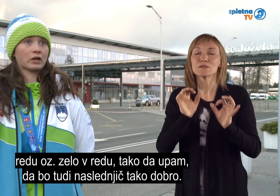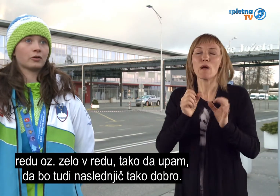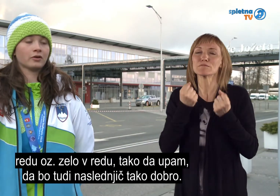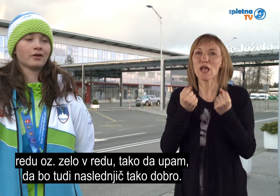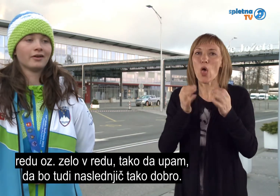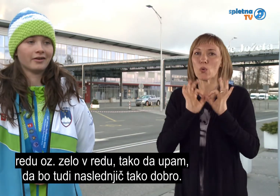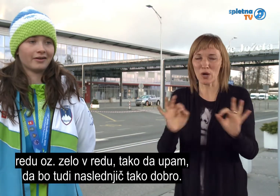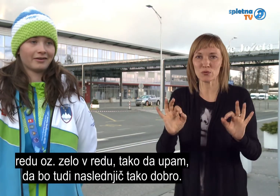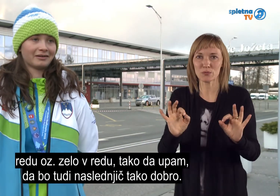redu.